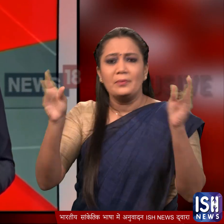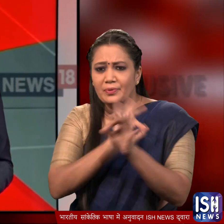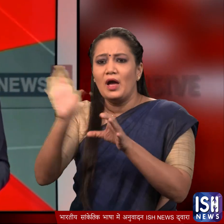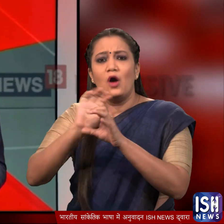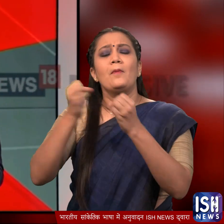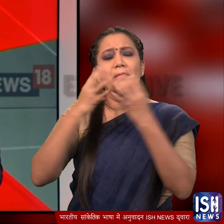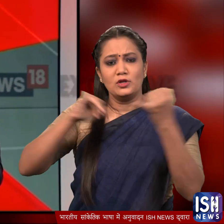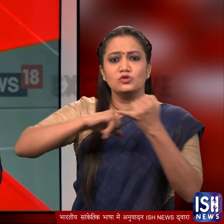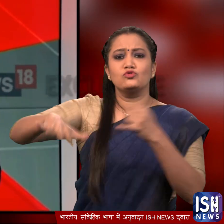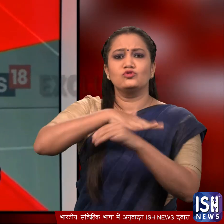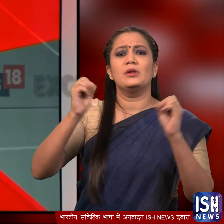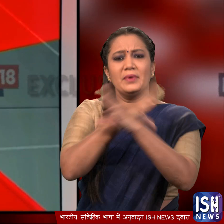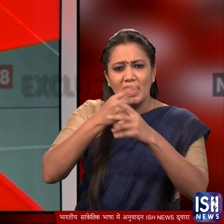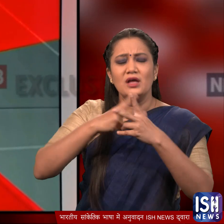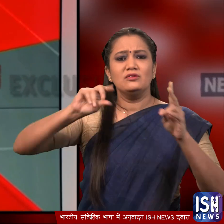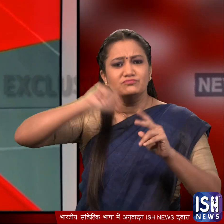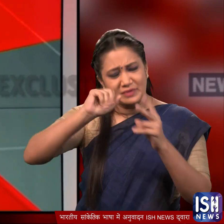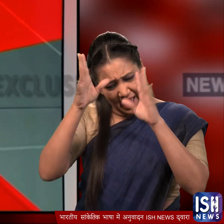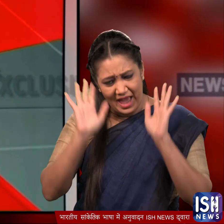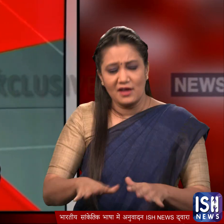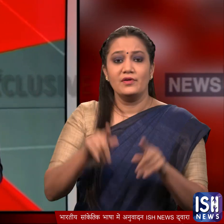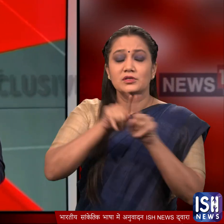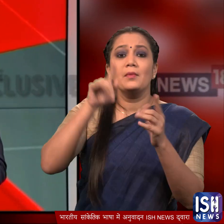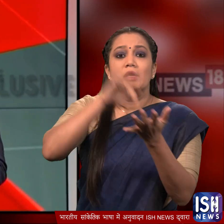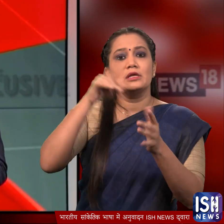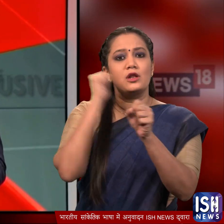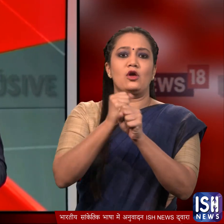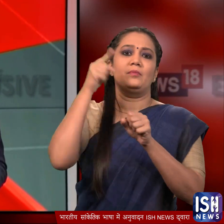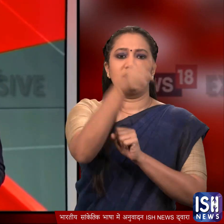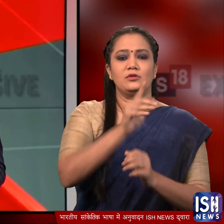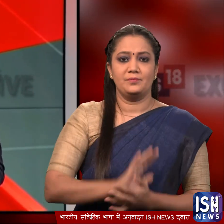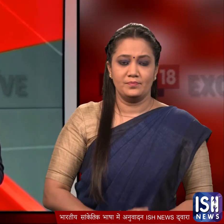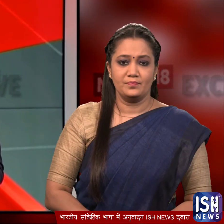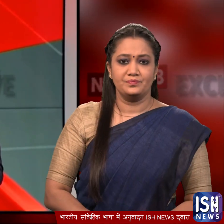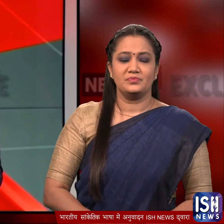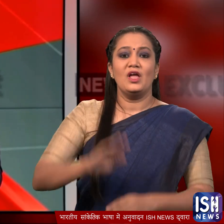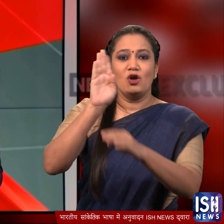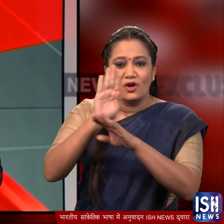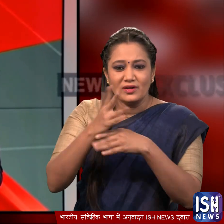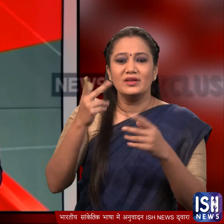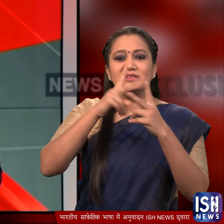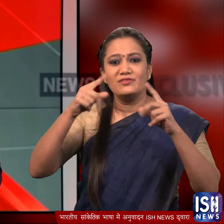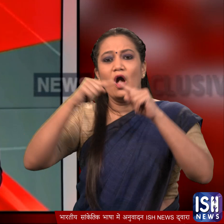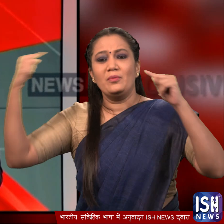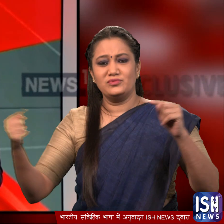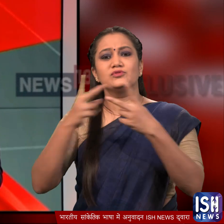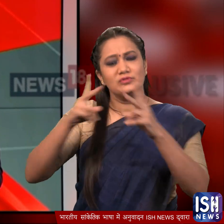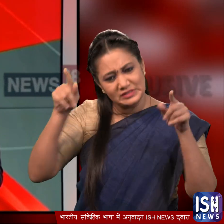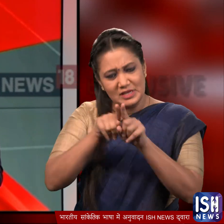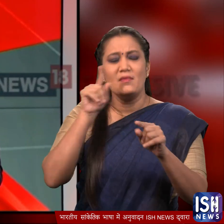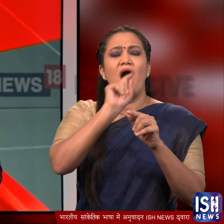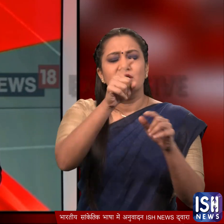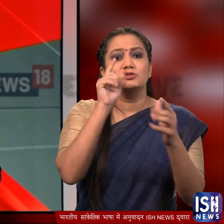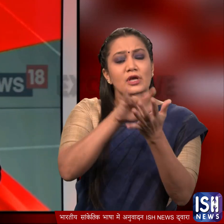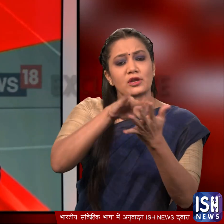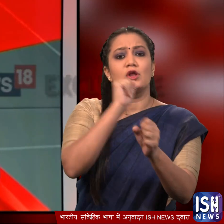मुद्दे पर पिछले कुछ दिनों से सोशल मीडिया पर लगातार मुहिम चलाई जा रही है, जिसके निशाने पर केंद्र सरकार ही सड़क पर कांग्रेस और दूसरे विपक्षी दल भी